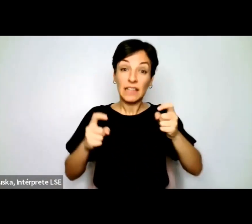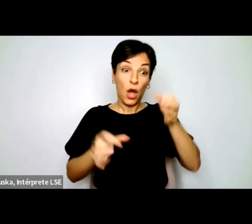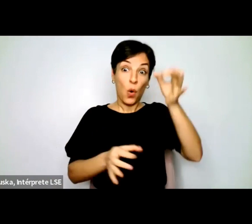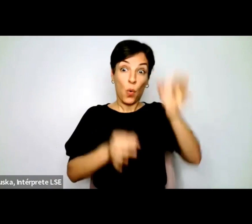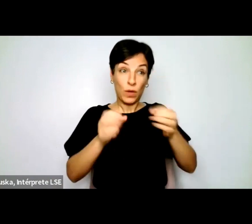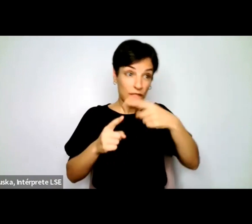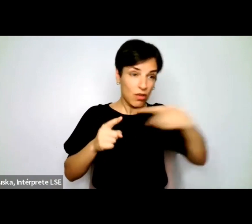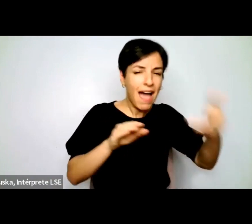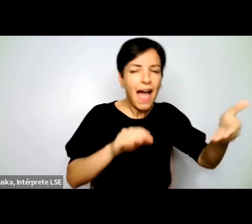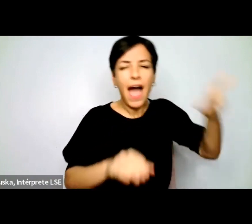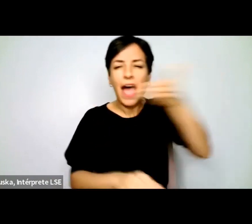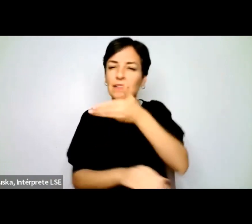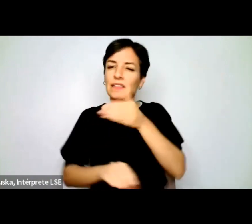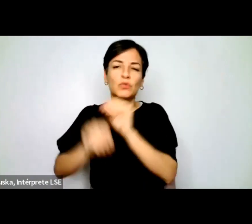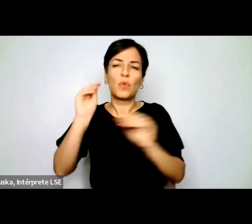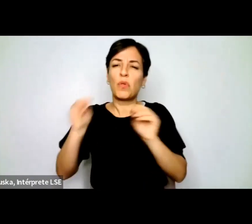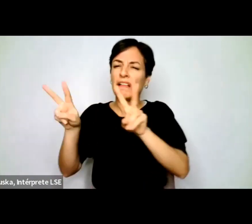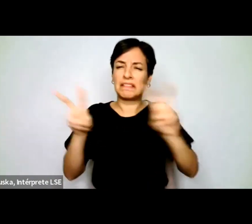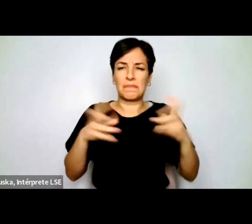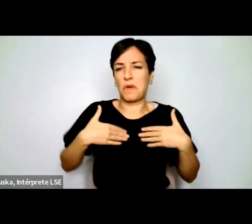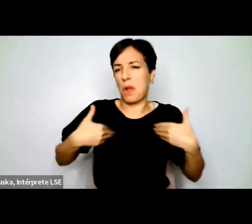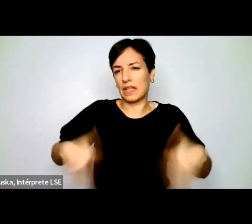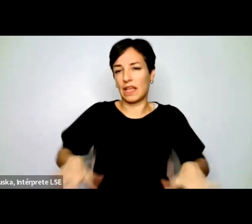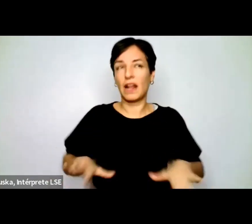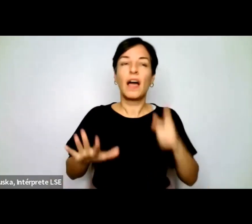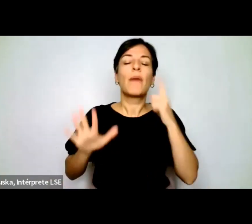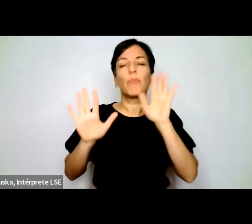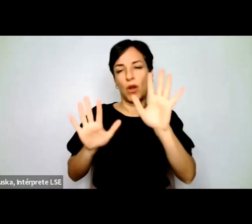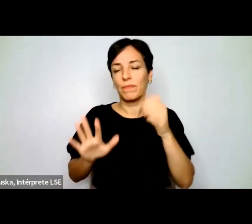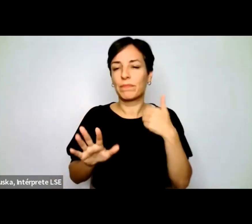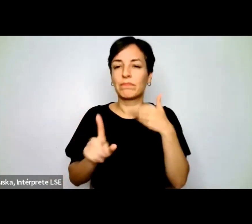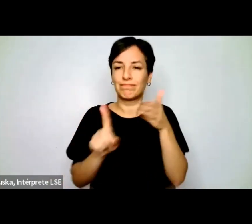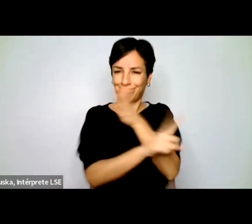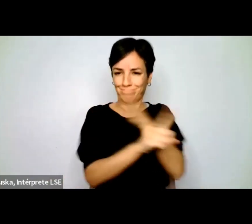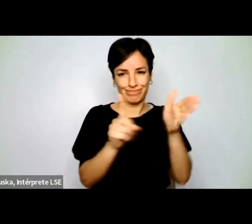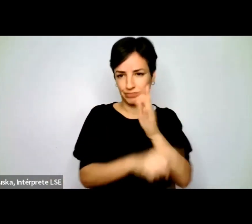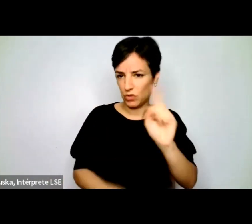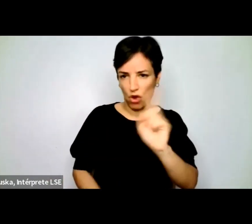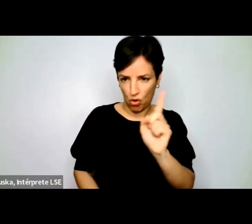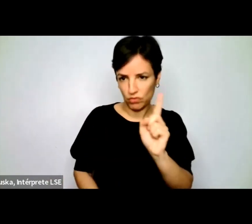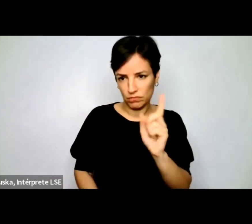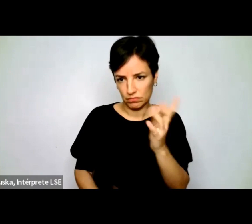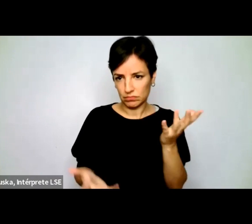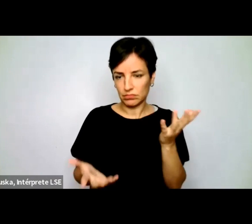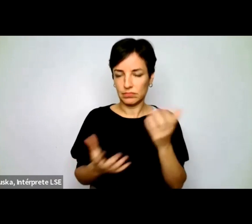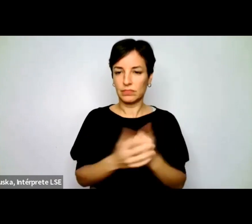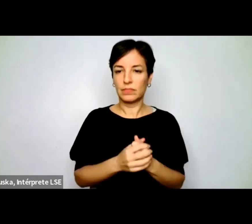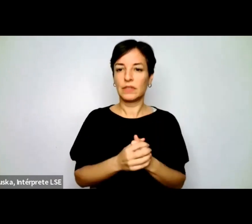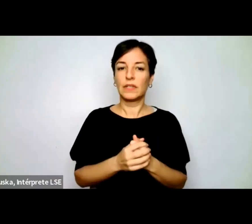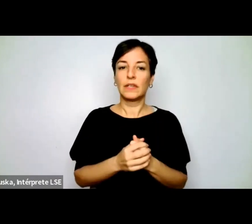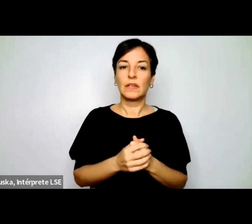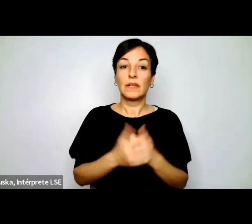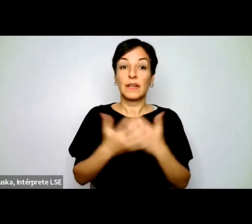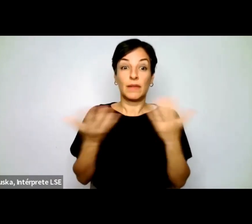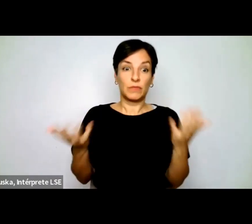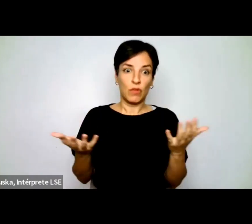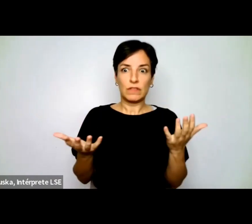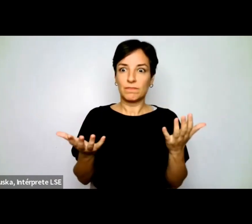juzgado cualquier cosa. Bueno, menos violencia de género y demás, ¿vale? Entonces